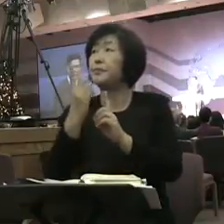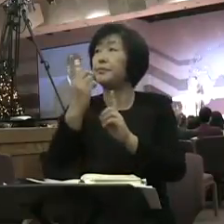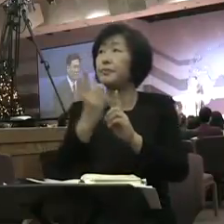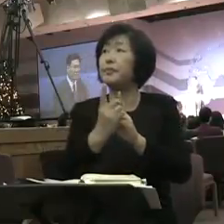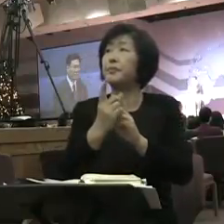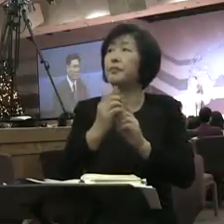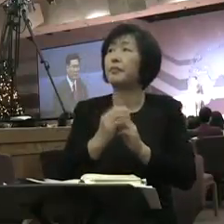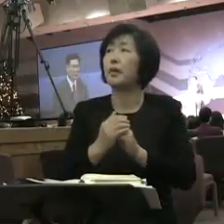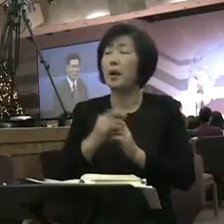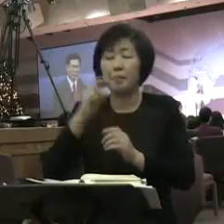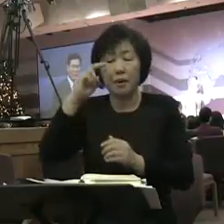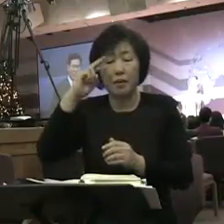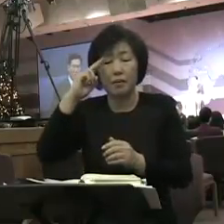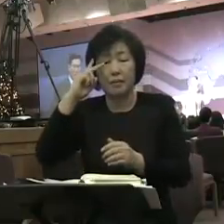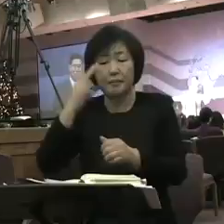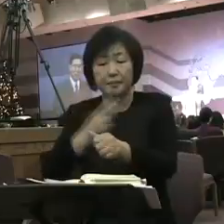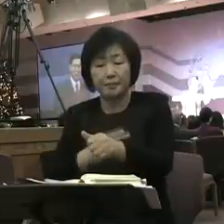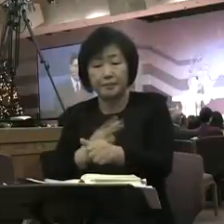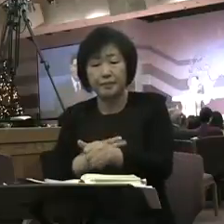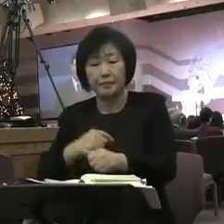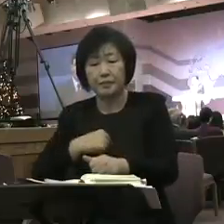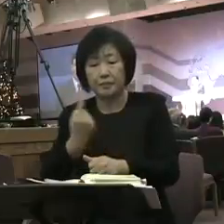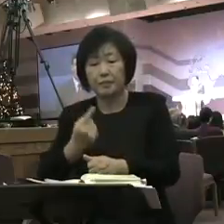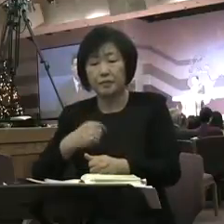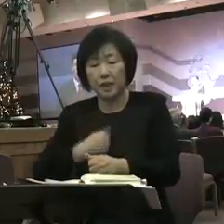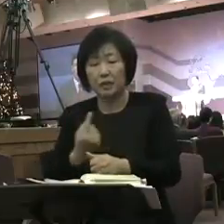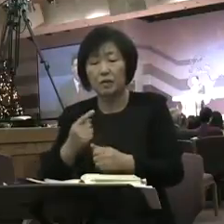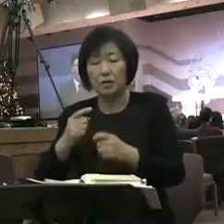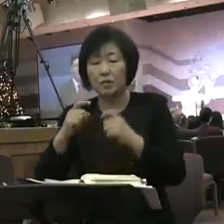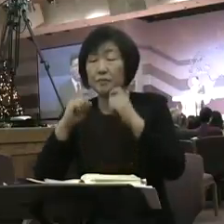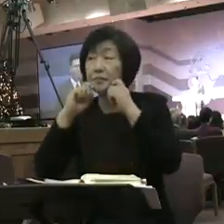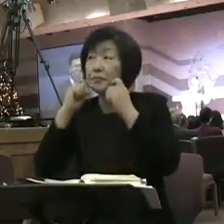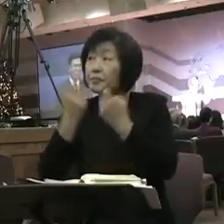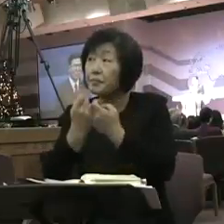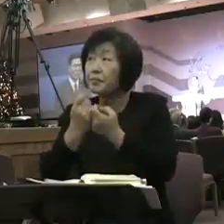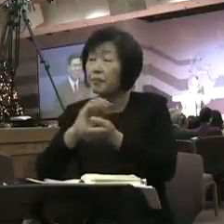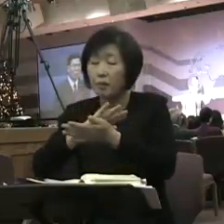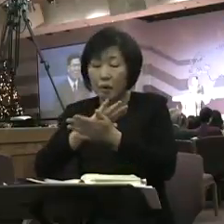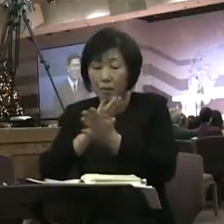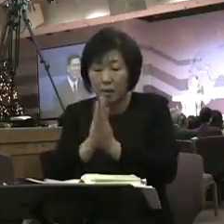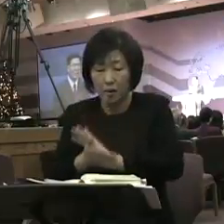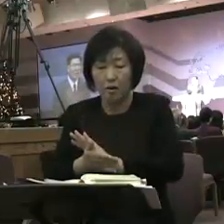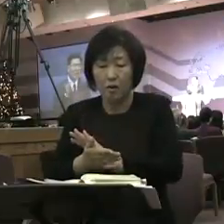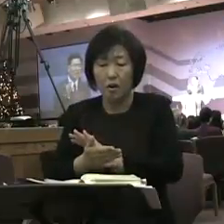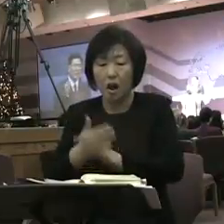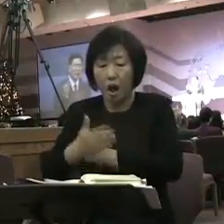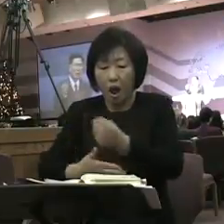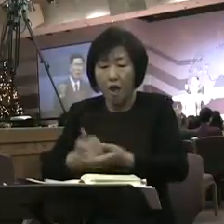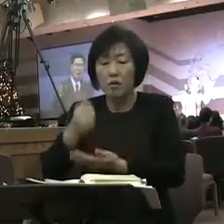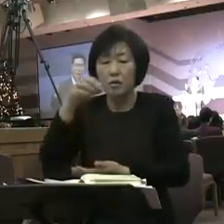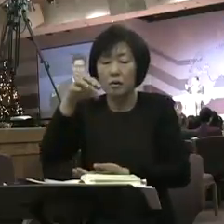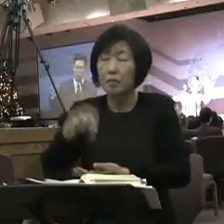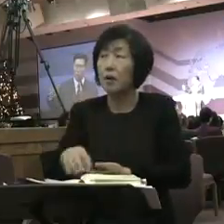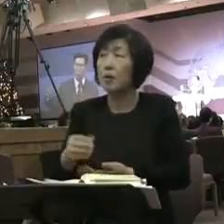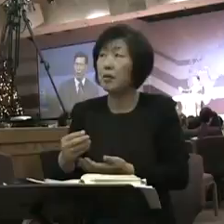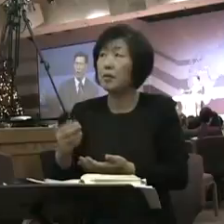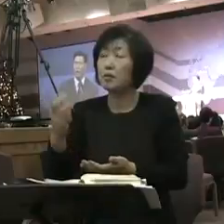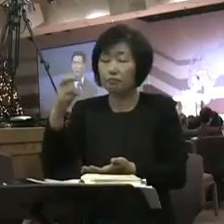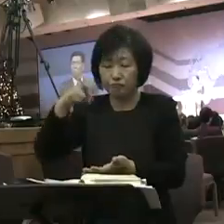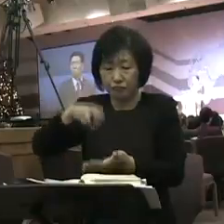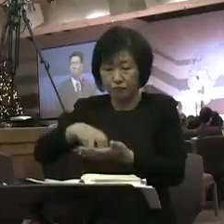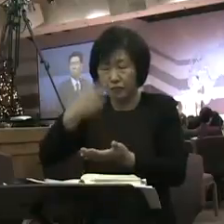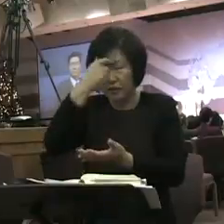바울이 자기 자신의 변화를 위해서 하나님 앞에 무릎 꿇고 기도하면서 나는 날마다